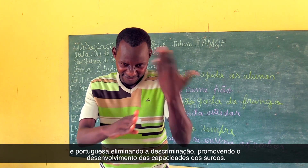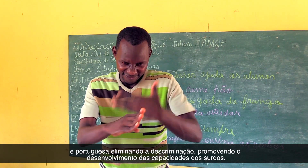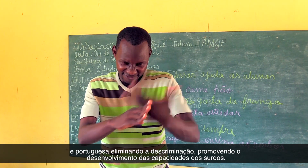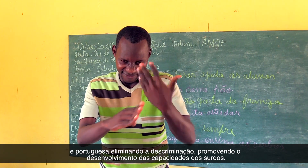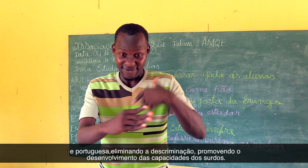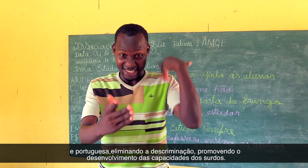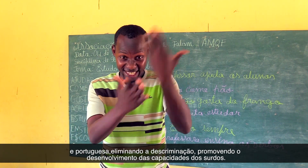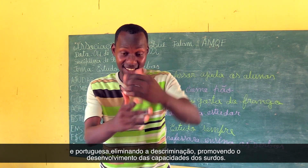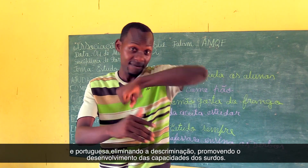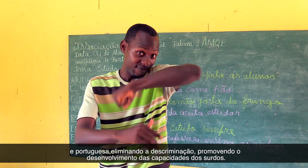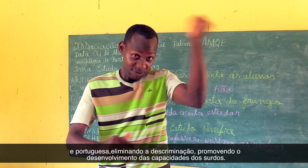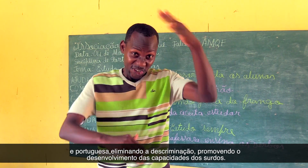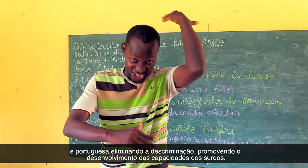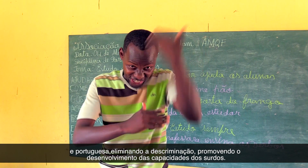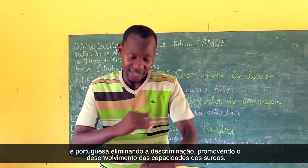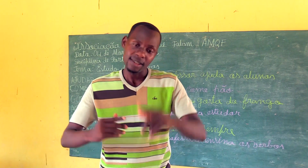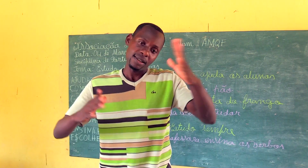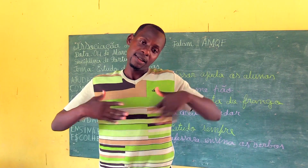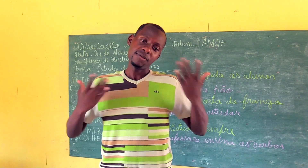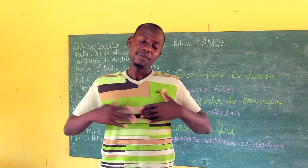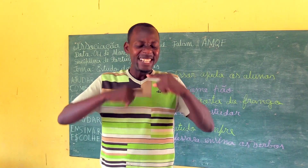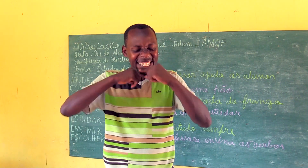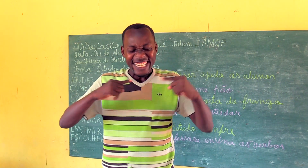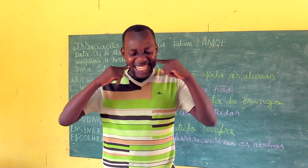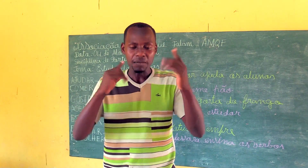promovendo o desenvolvimento das capacidades dos surdos.